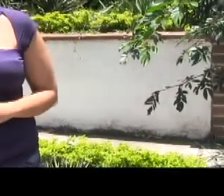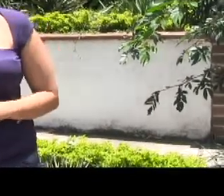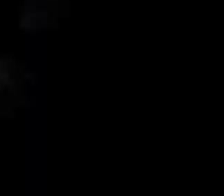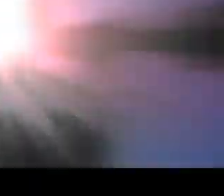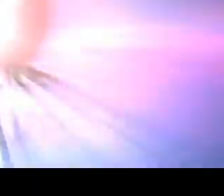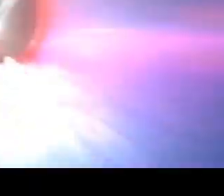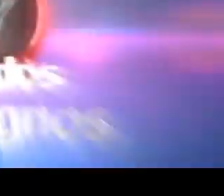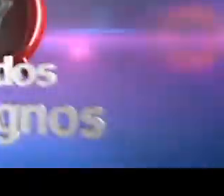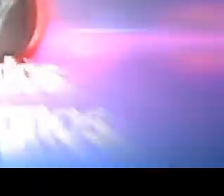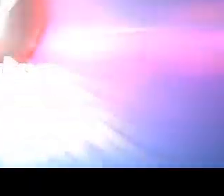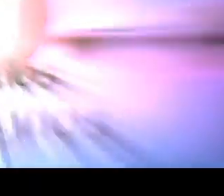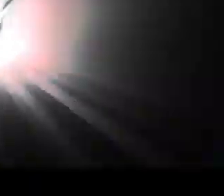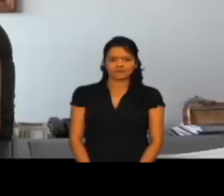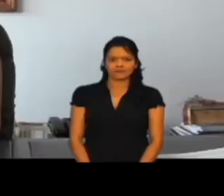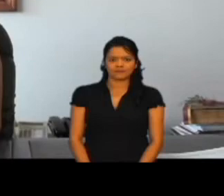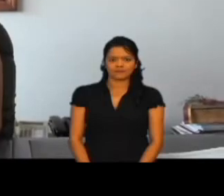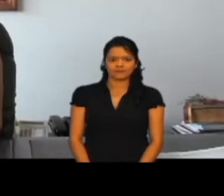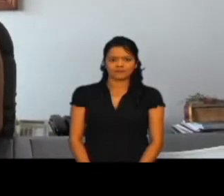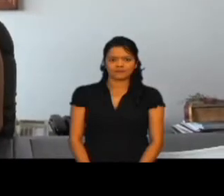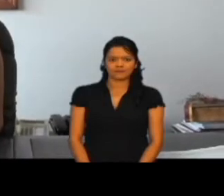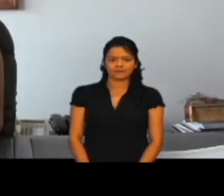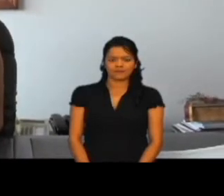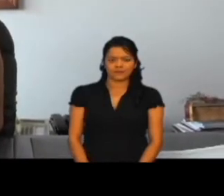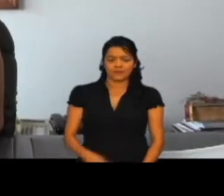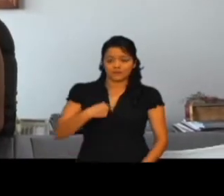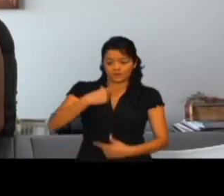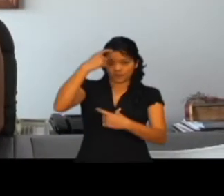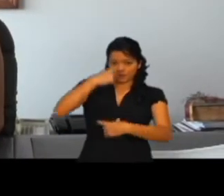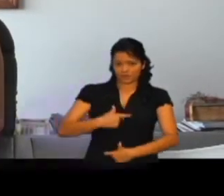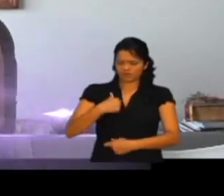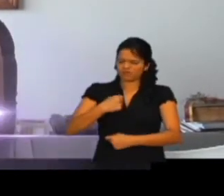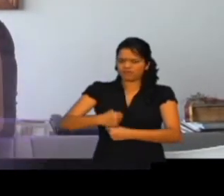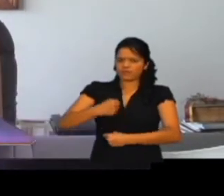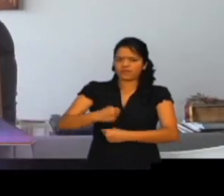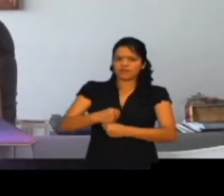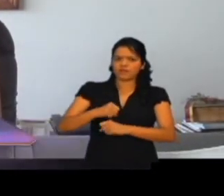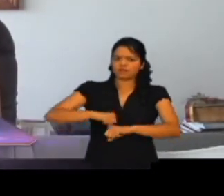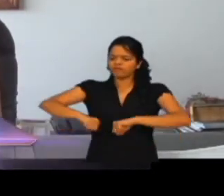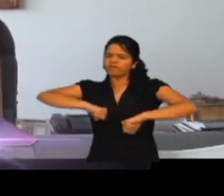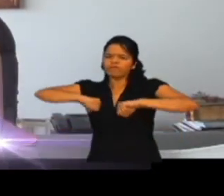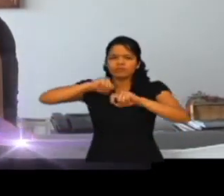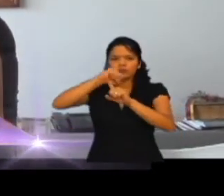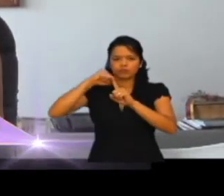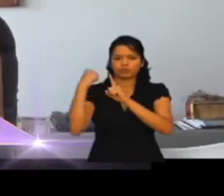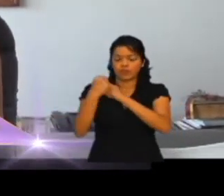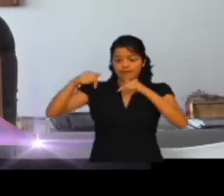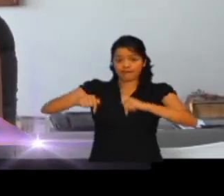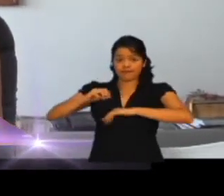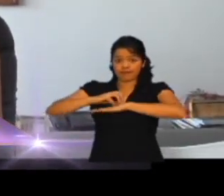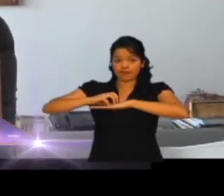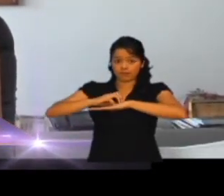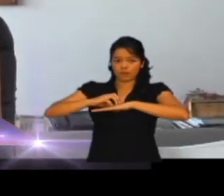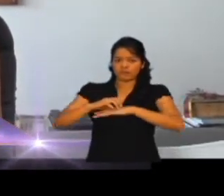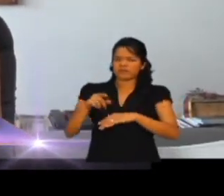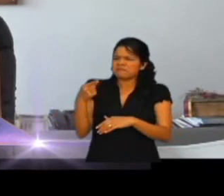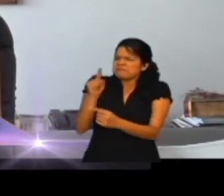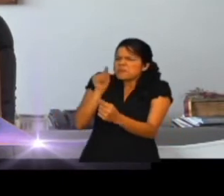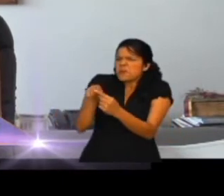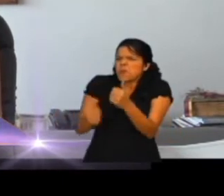colaboración. Veamos la nota. El trabajo como gestora social aquí en el departamento del Tolima tiene que ver